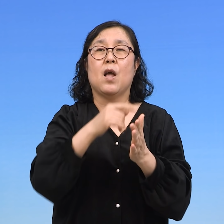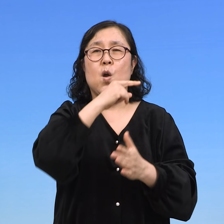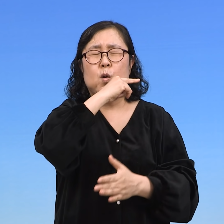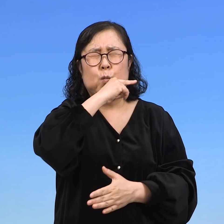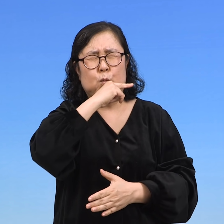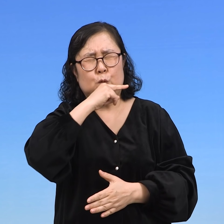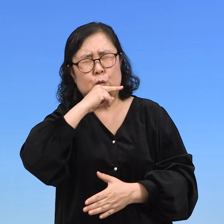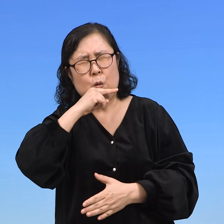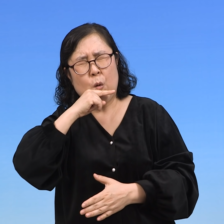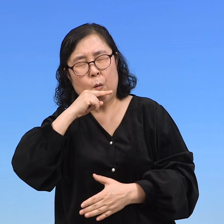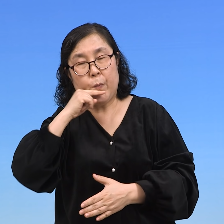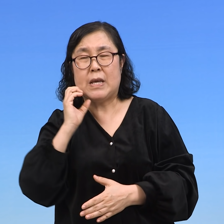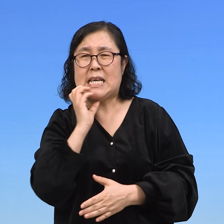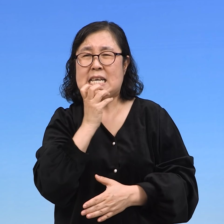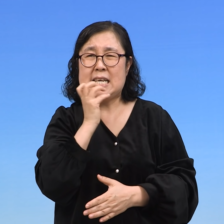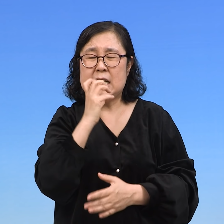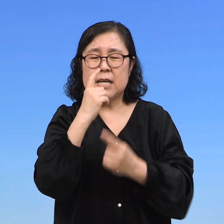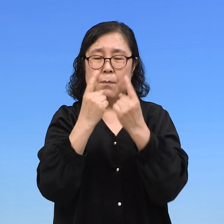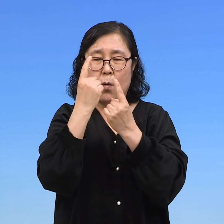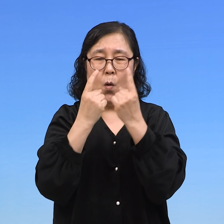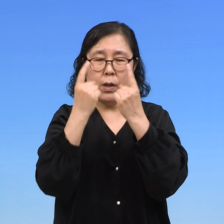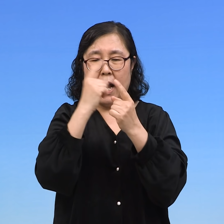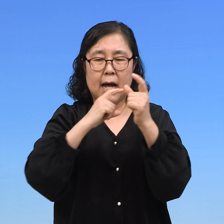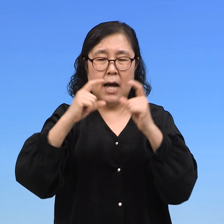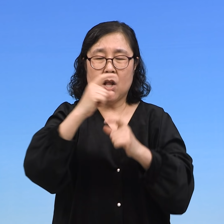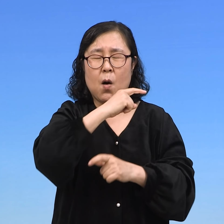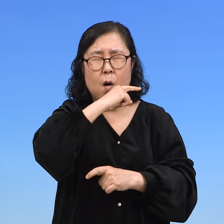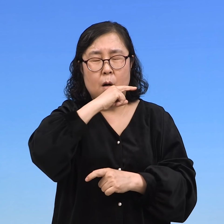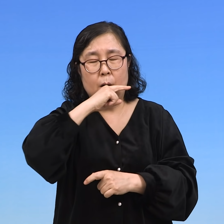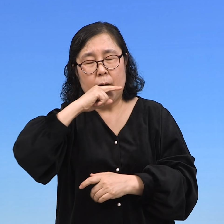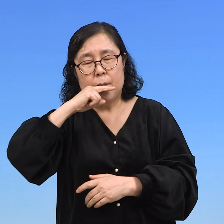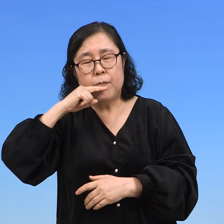이런 겁니다 주홍빛보다 더 붉은 내 죄